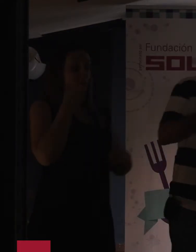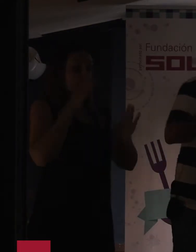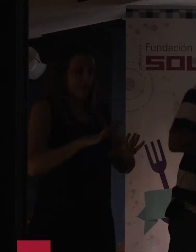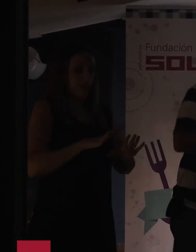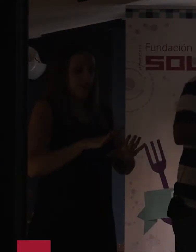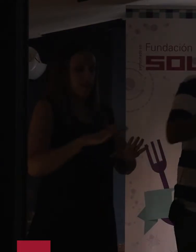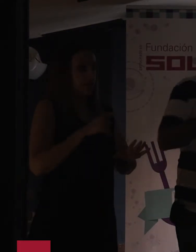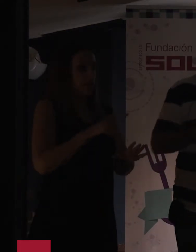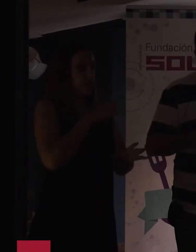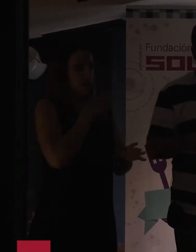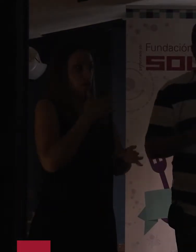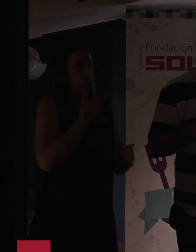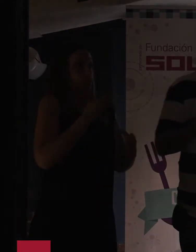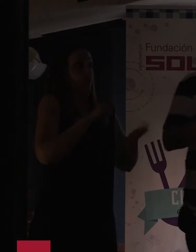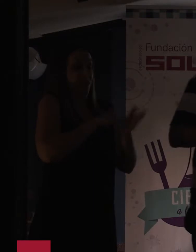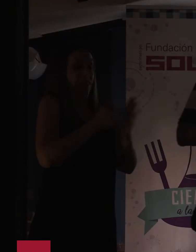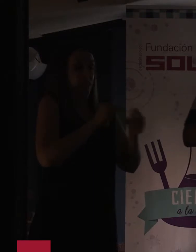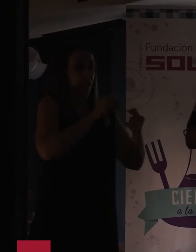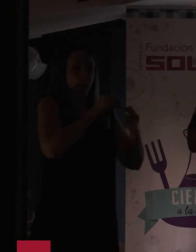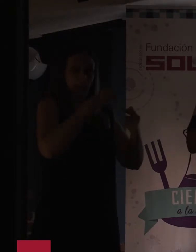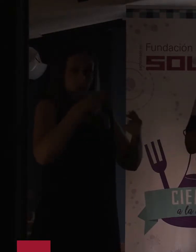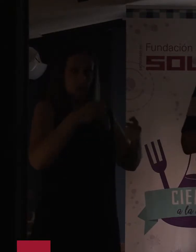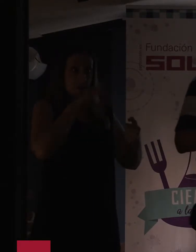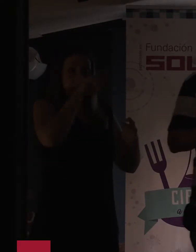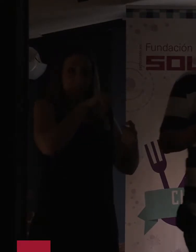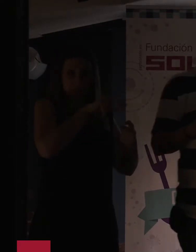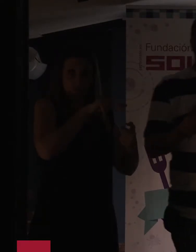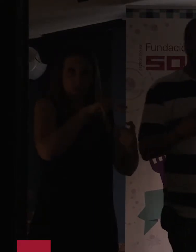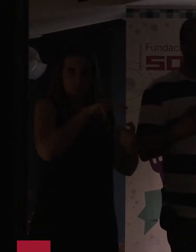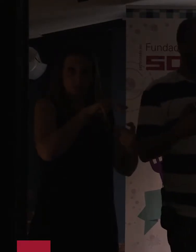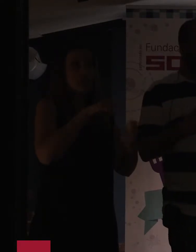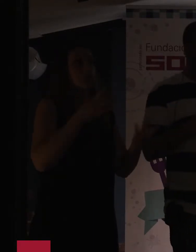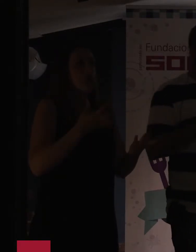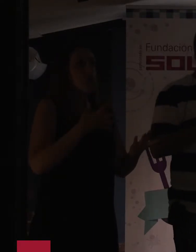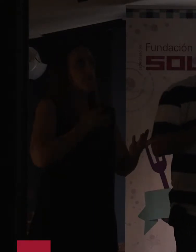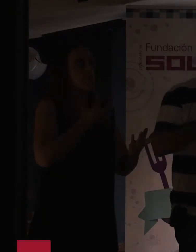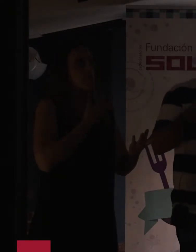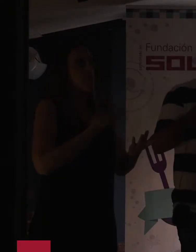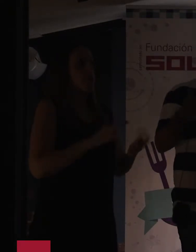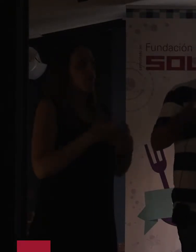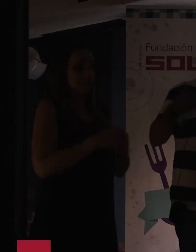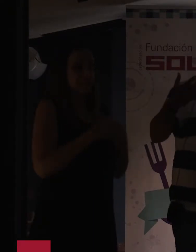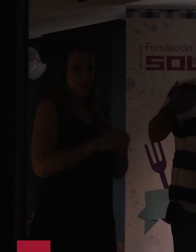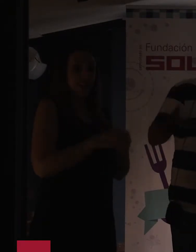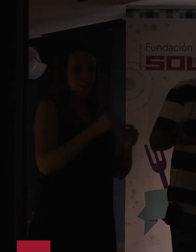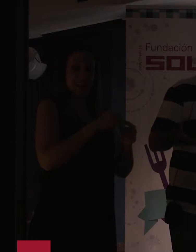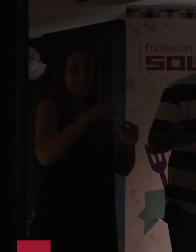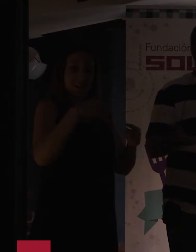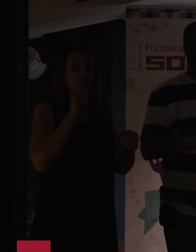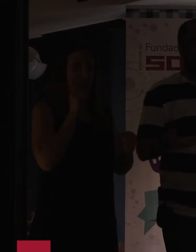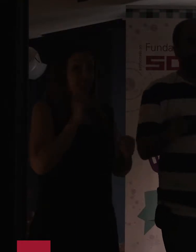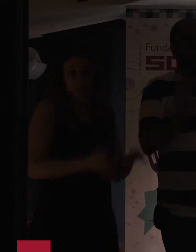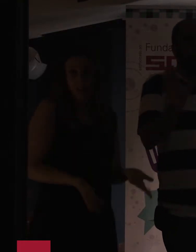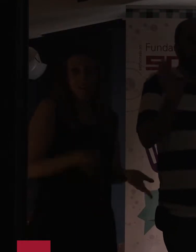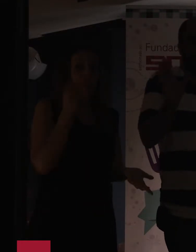una neurona o un sistema de neuronas está hablando, y si somos capaces de generar estímulos artificiales en